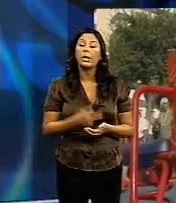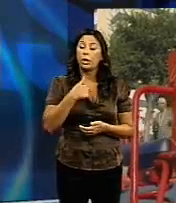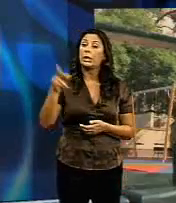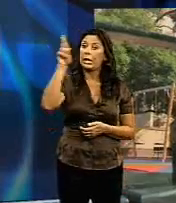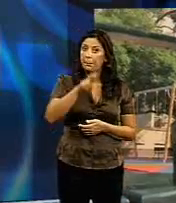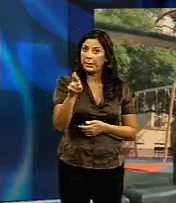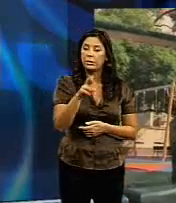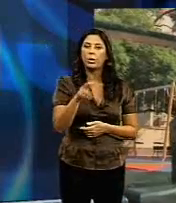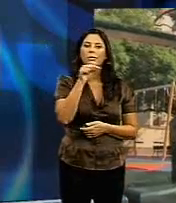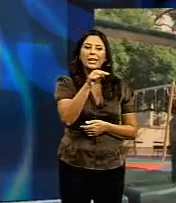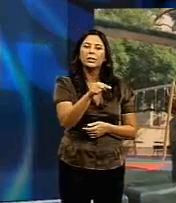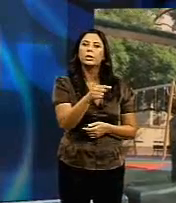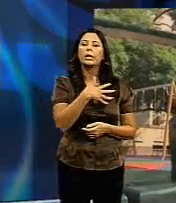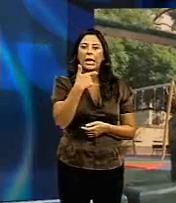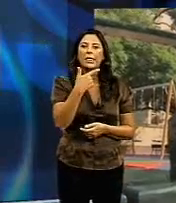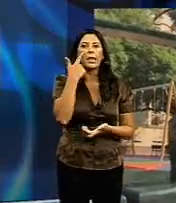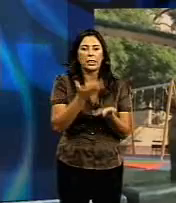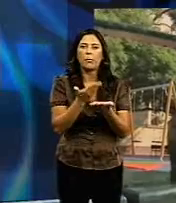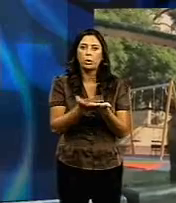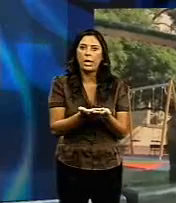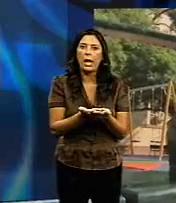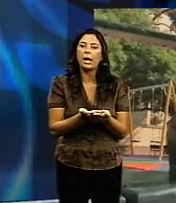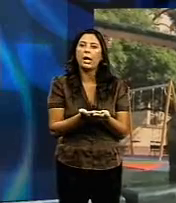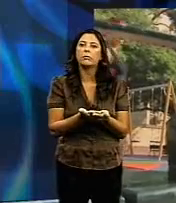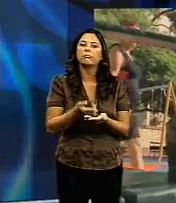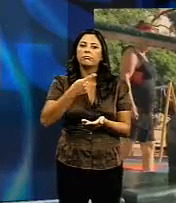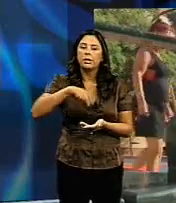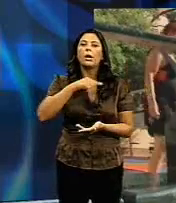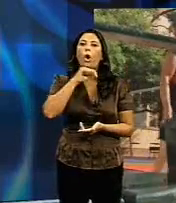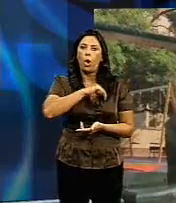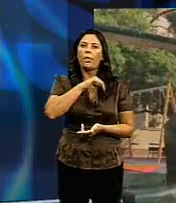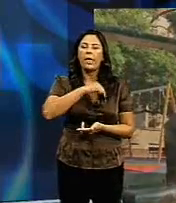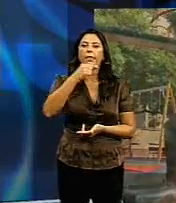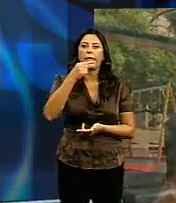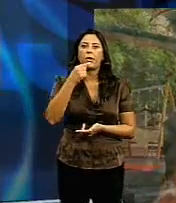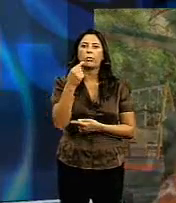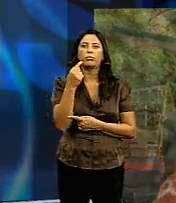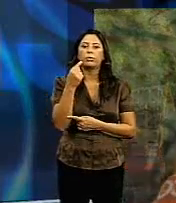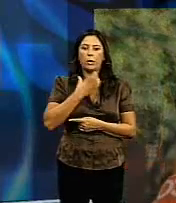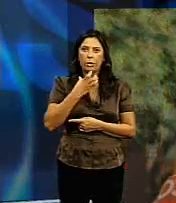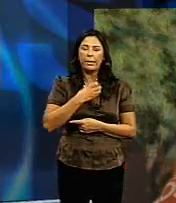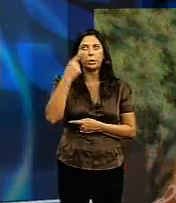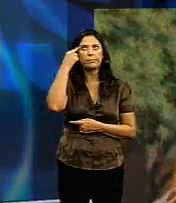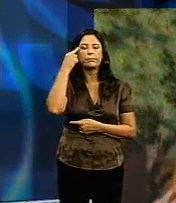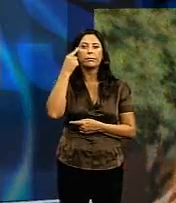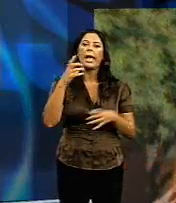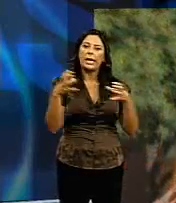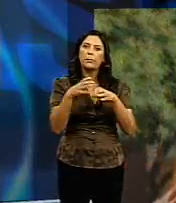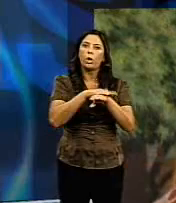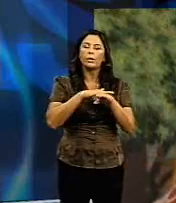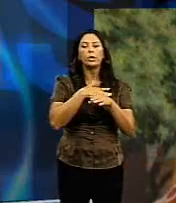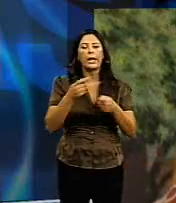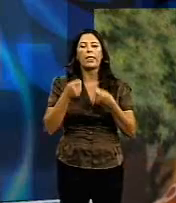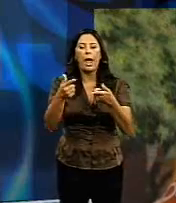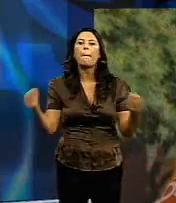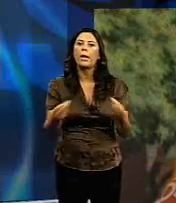son una muestra del grado de concienciación del ayuntamiento, del equipo de gobierno, para mejorar